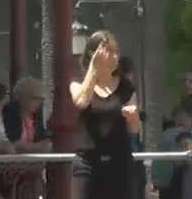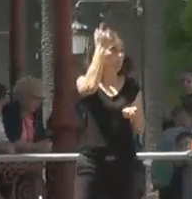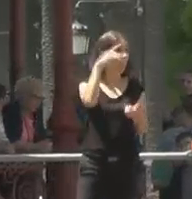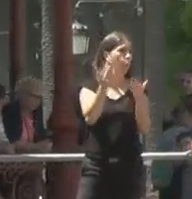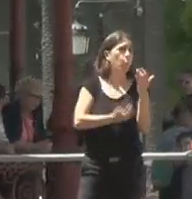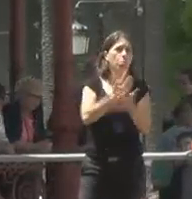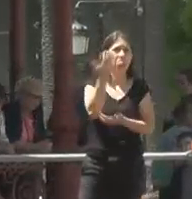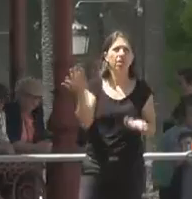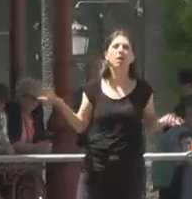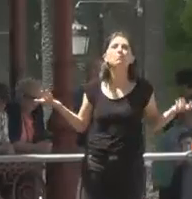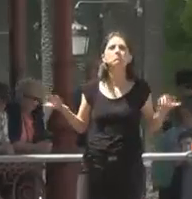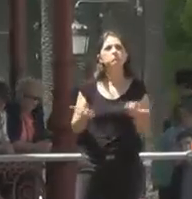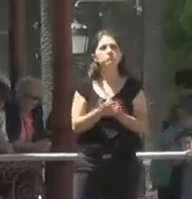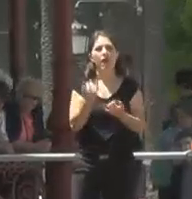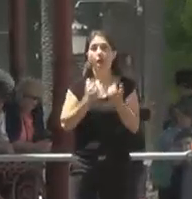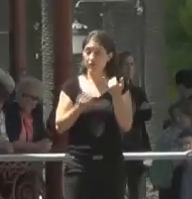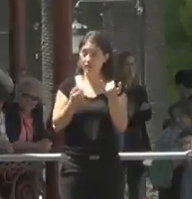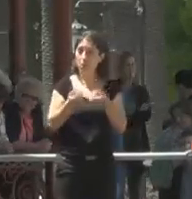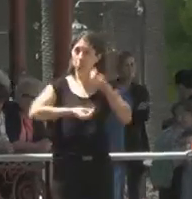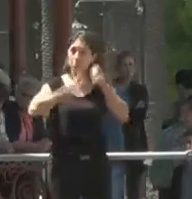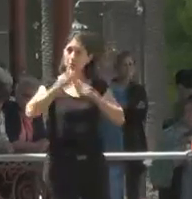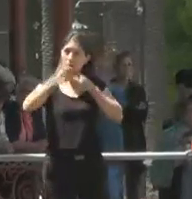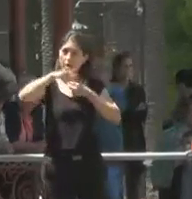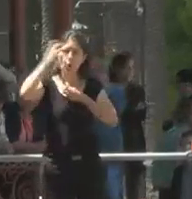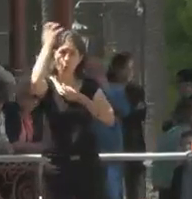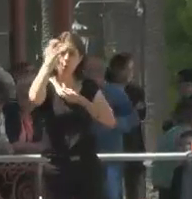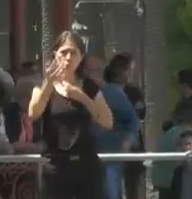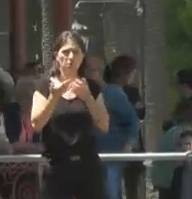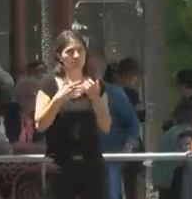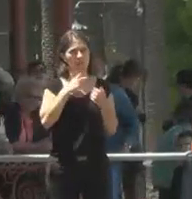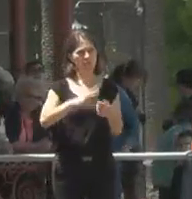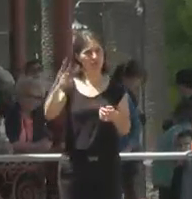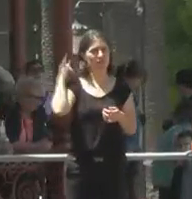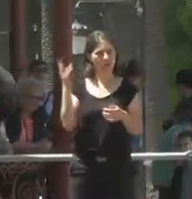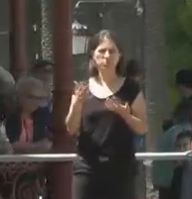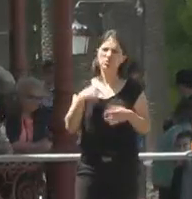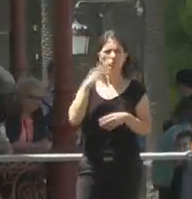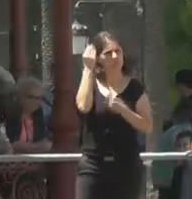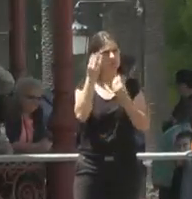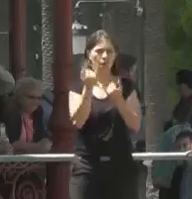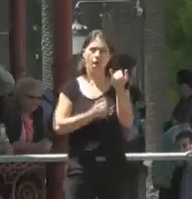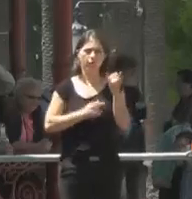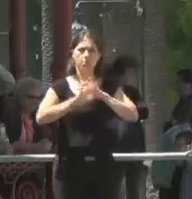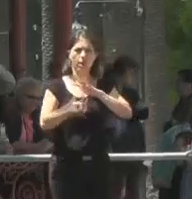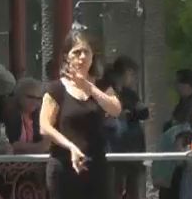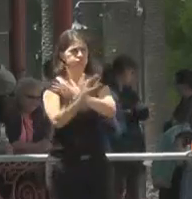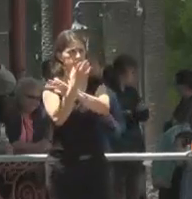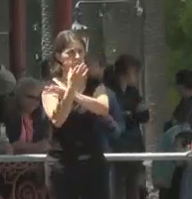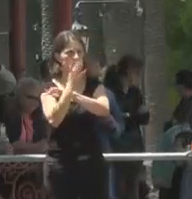día de primavera aquí na Coruña, hai xa case 2 anos, non? Dixemos, vamos a crear unha marea